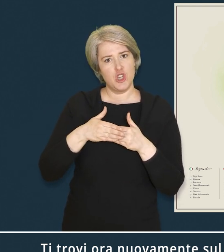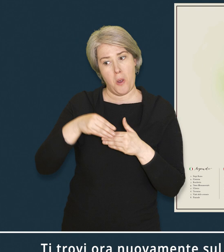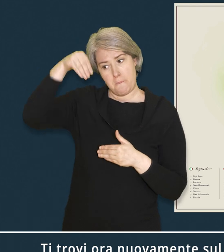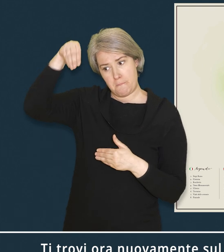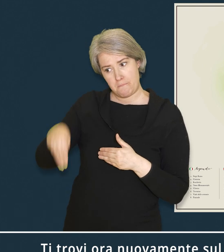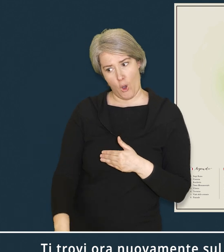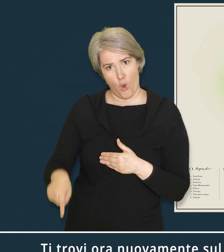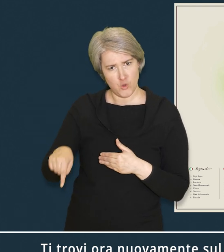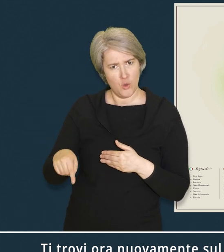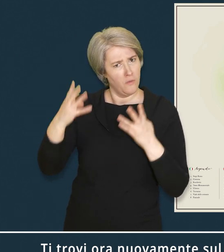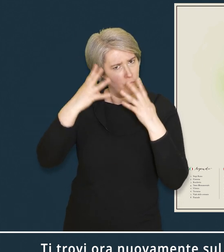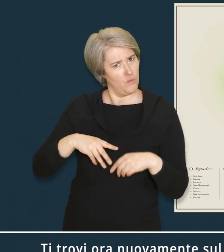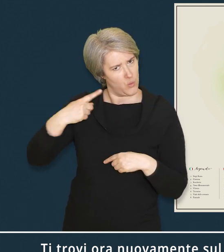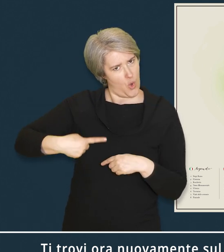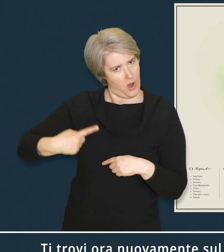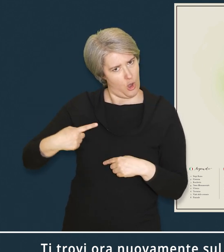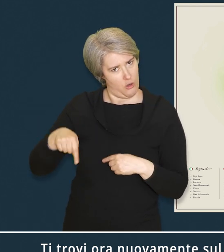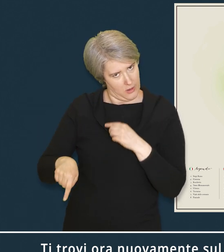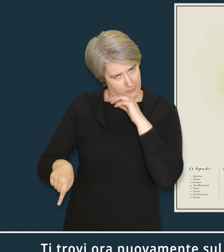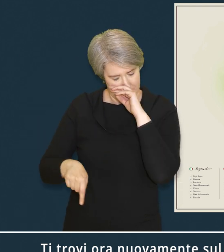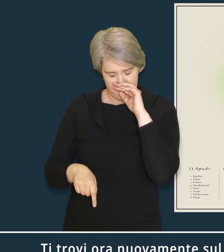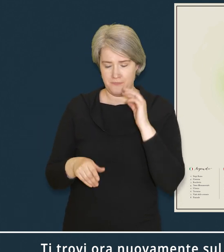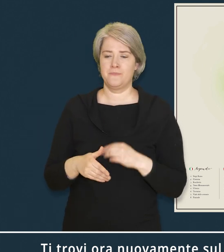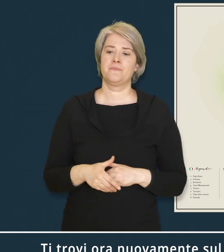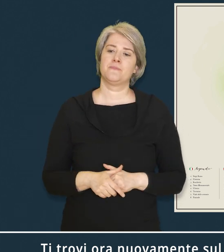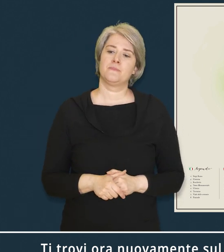accanto ad un antico pozzo tuttora funzionante.